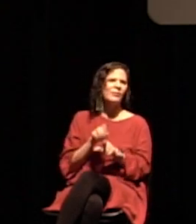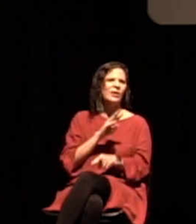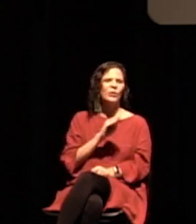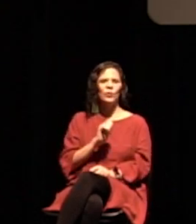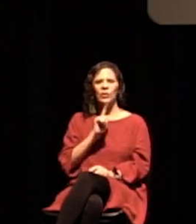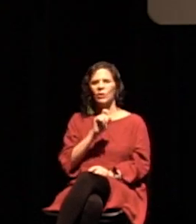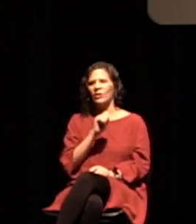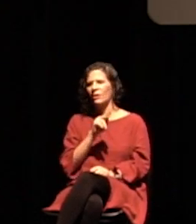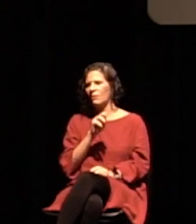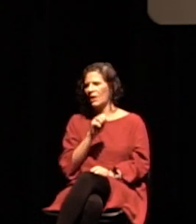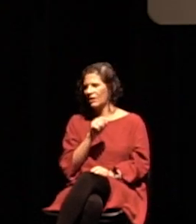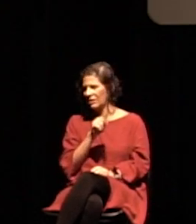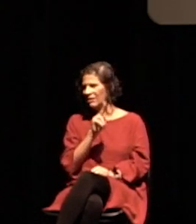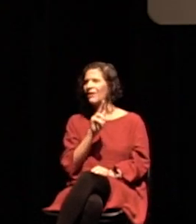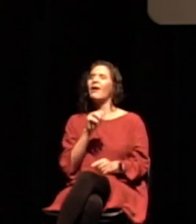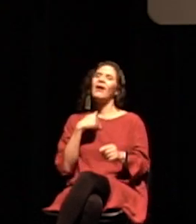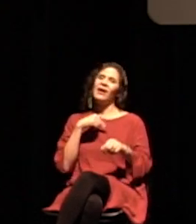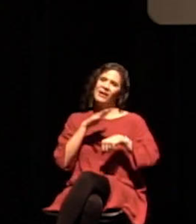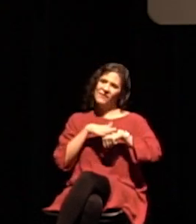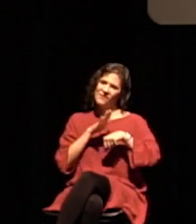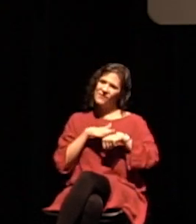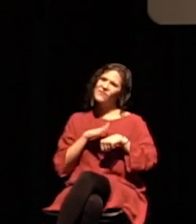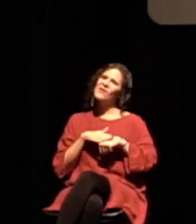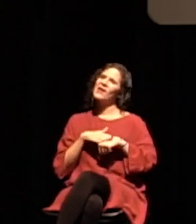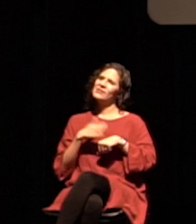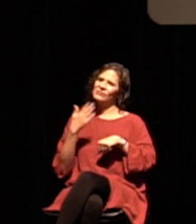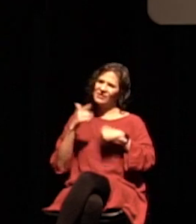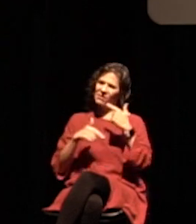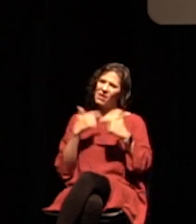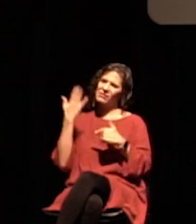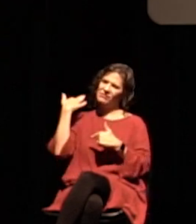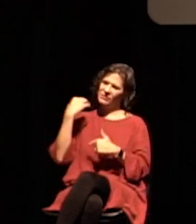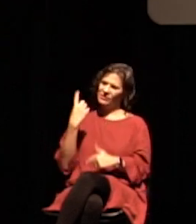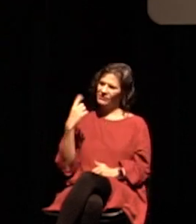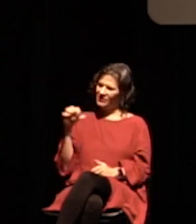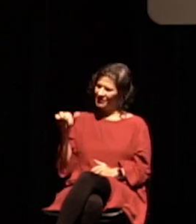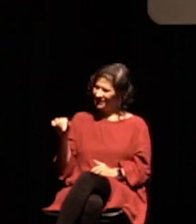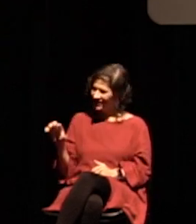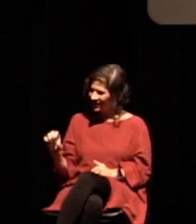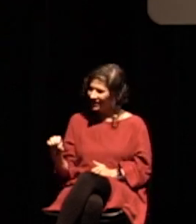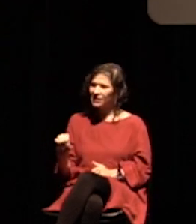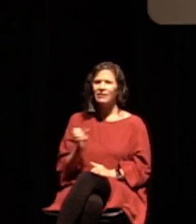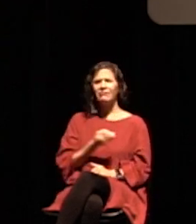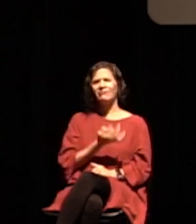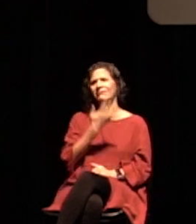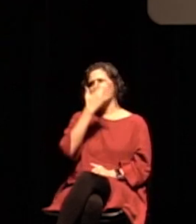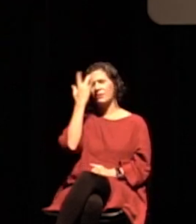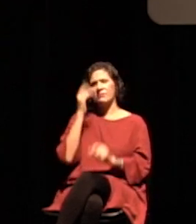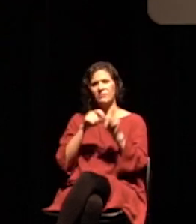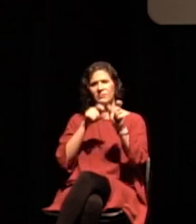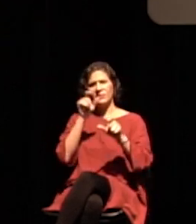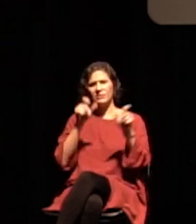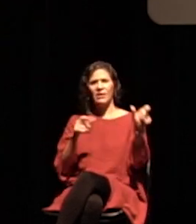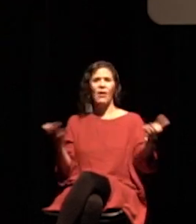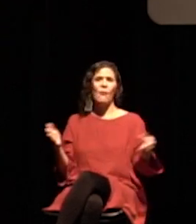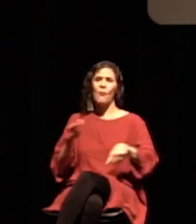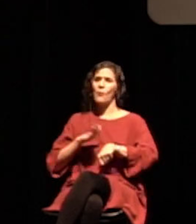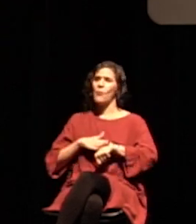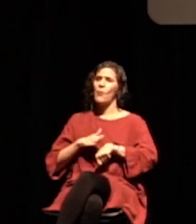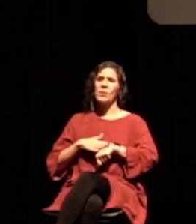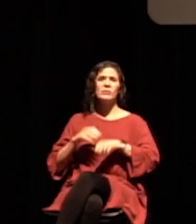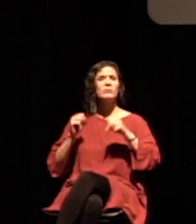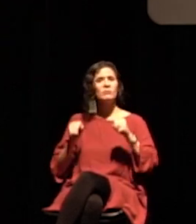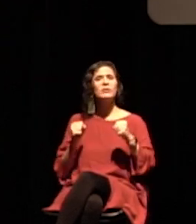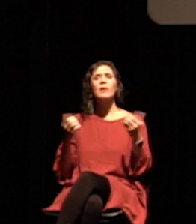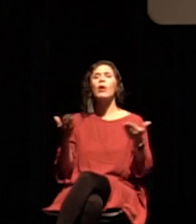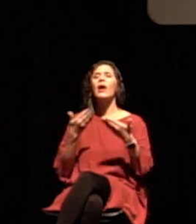trabalho desenvolvido pela IOL na década de 70, e tantos e tantas mais. Por isso mesmo, talvez seja o momento em que possamos